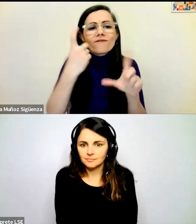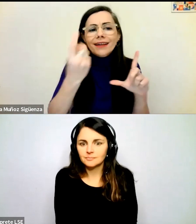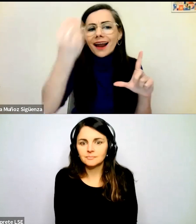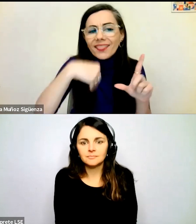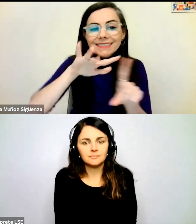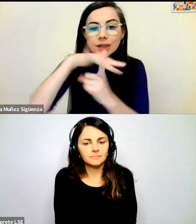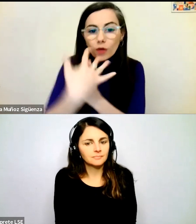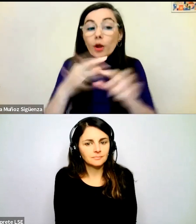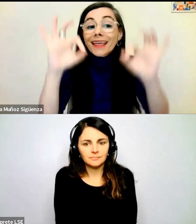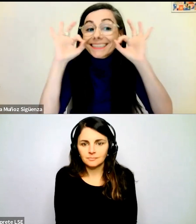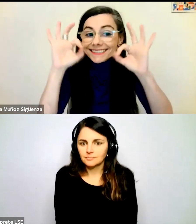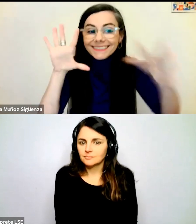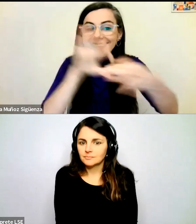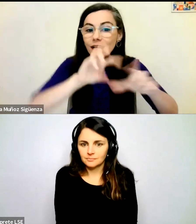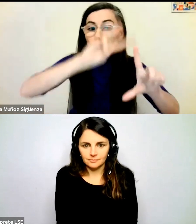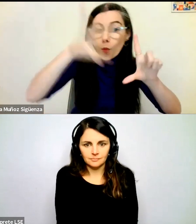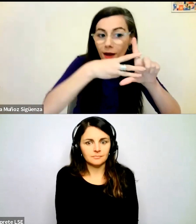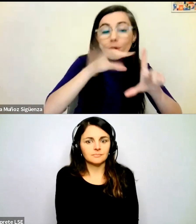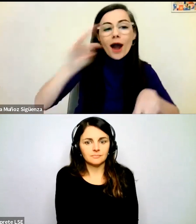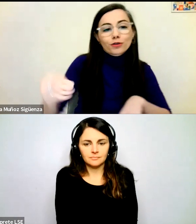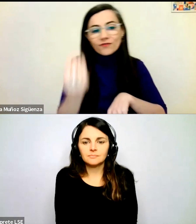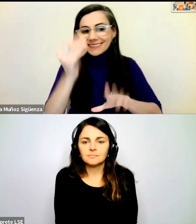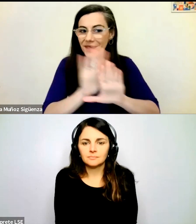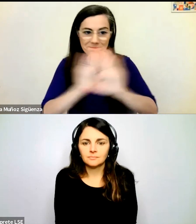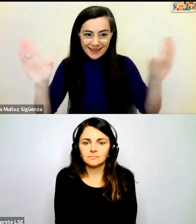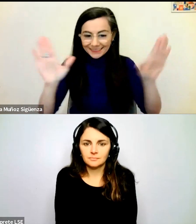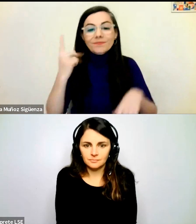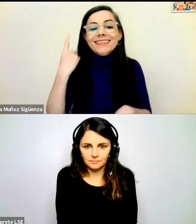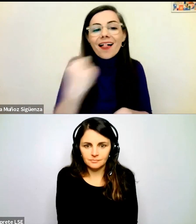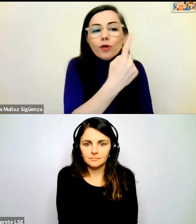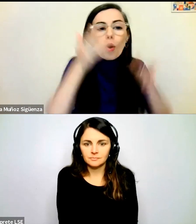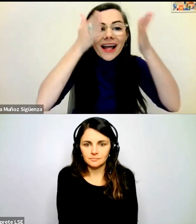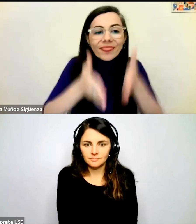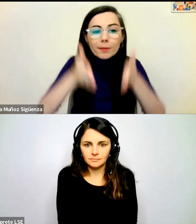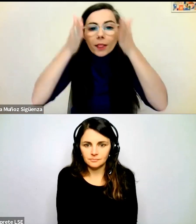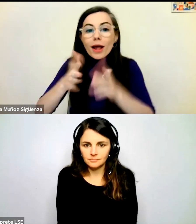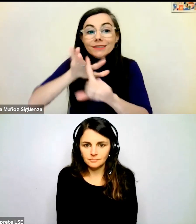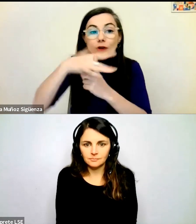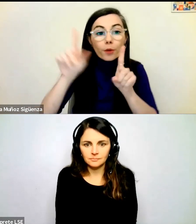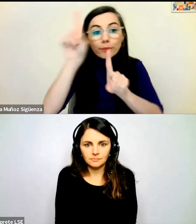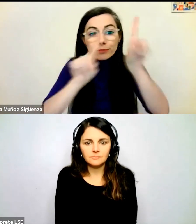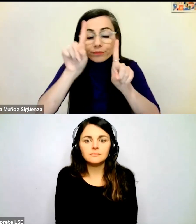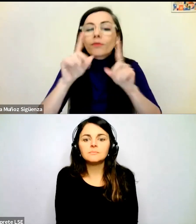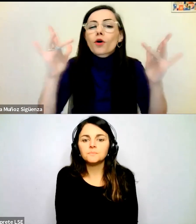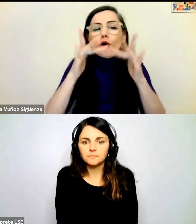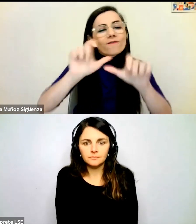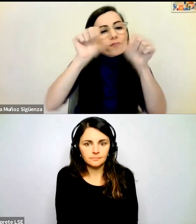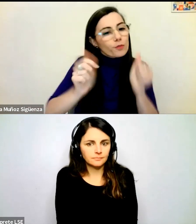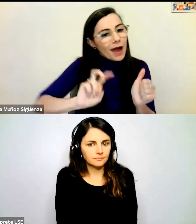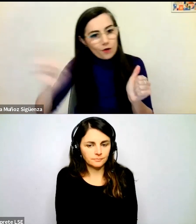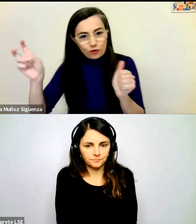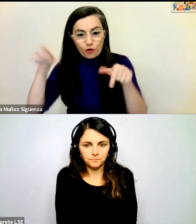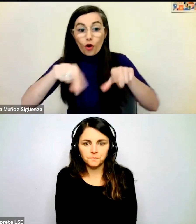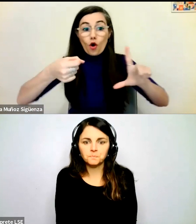esas opiniones, esos comentarios, cosas que echáis en falta, están vinculadas solo a la ley a la web de